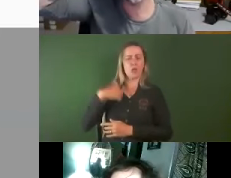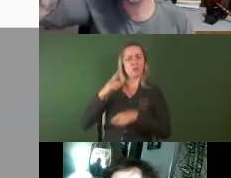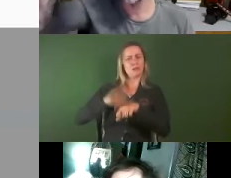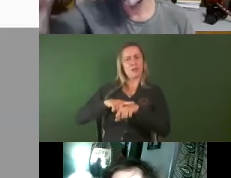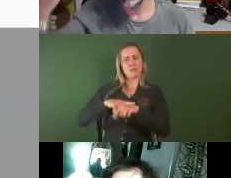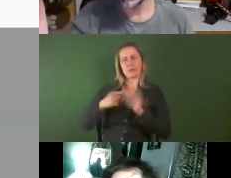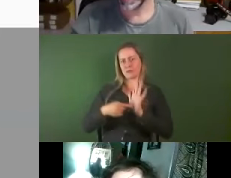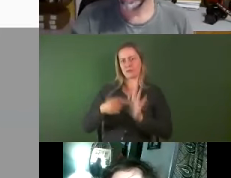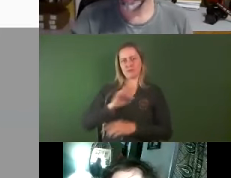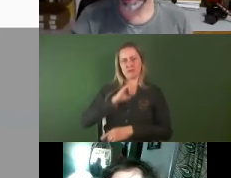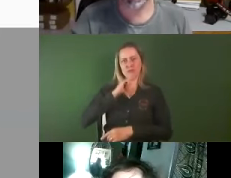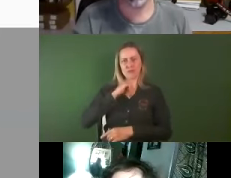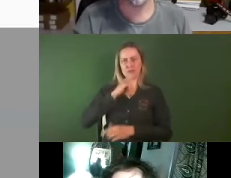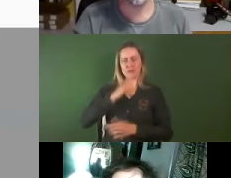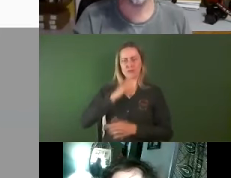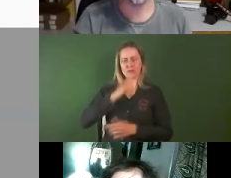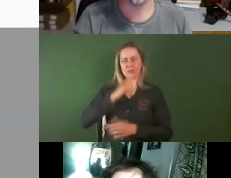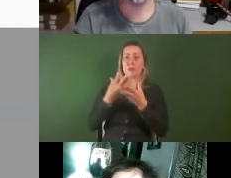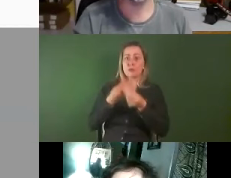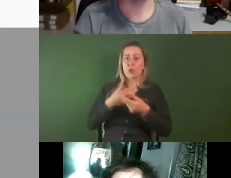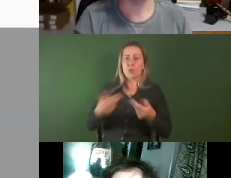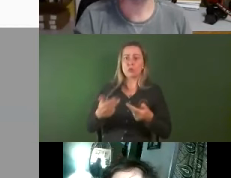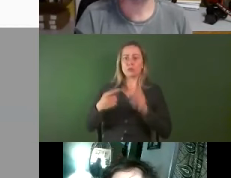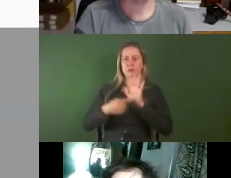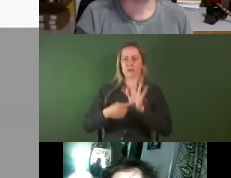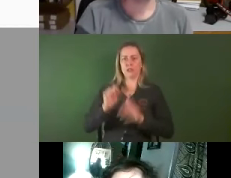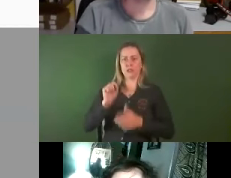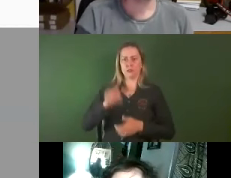mostrar isso, porque é muita coisa para mostrar, né?